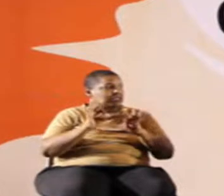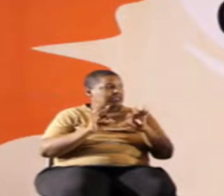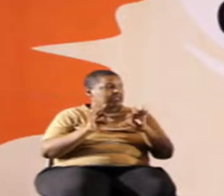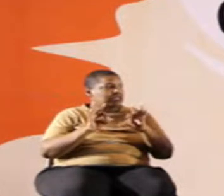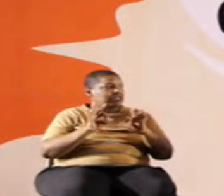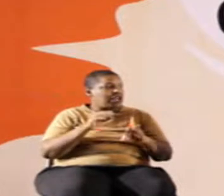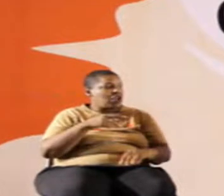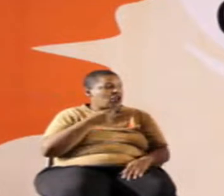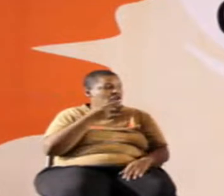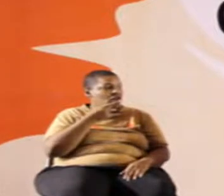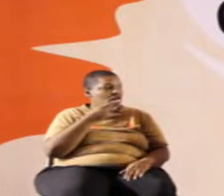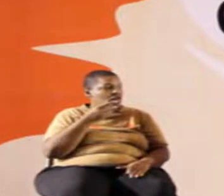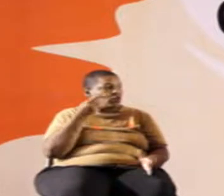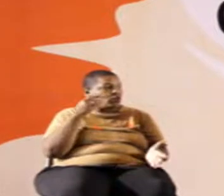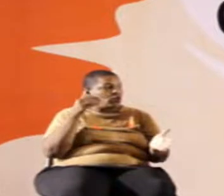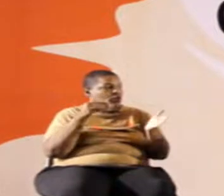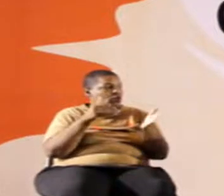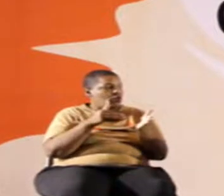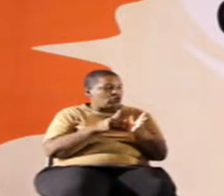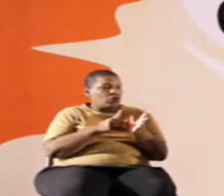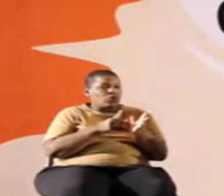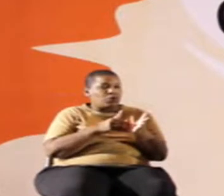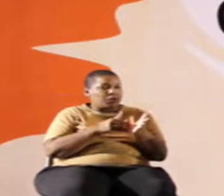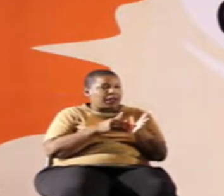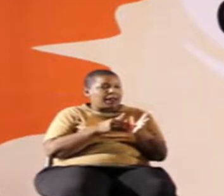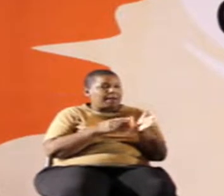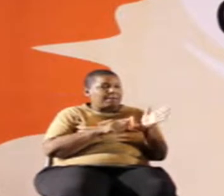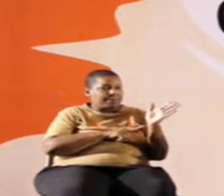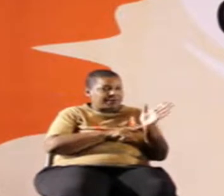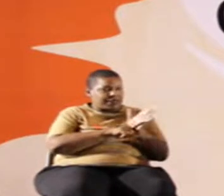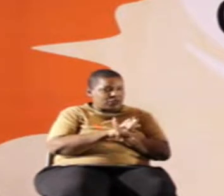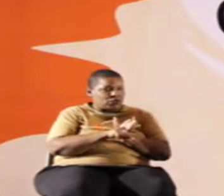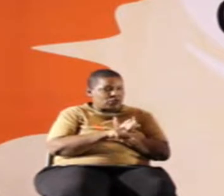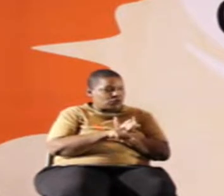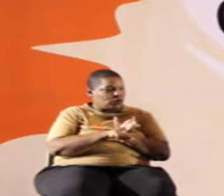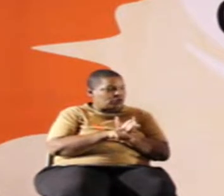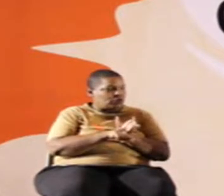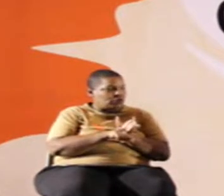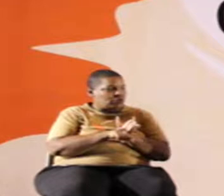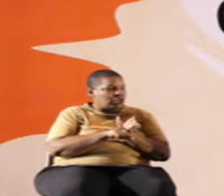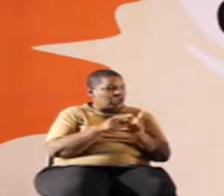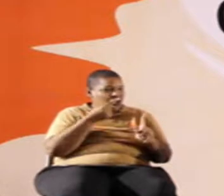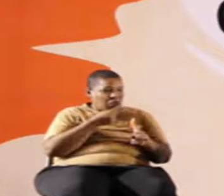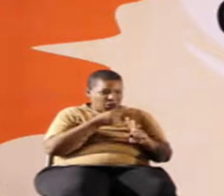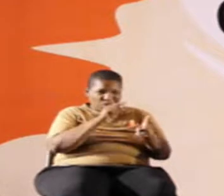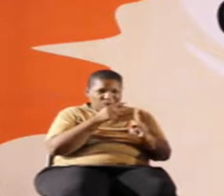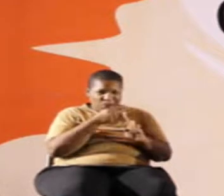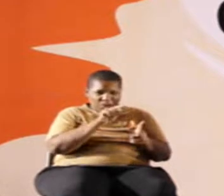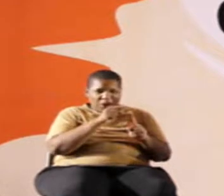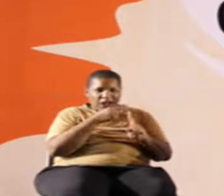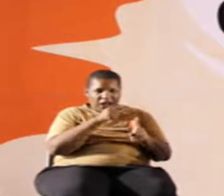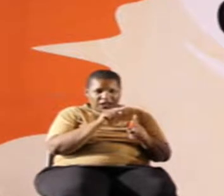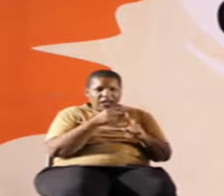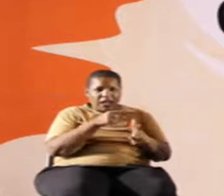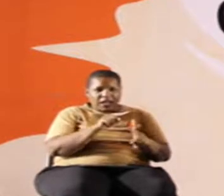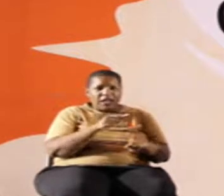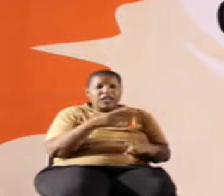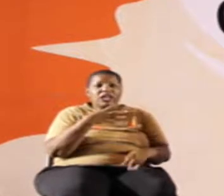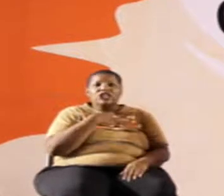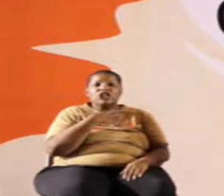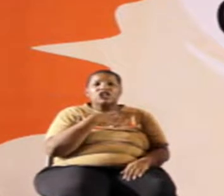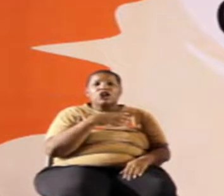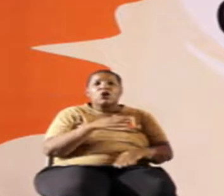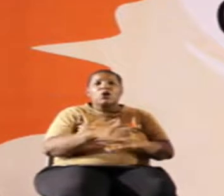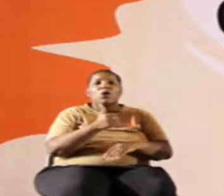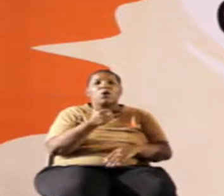Propositadamente, eu vou deixar uma pergunta que eu achei altamente provocativa, assim, no melhor sentido,